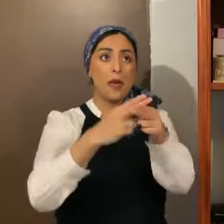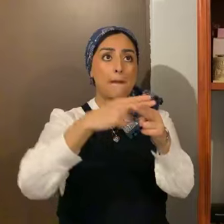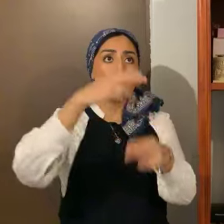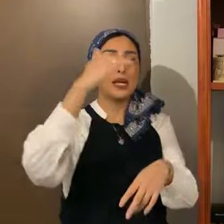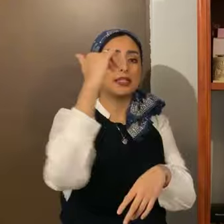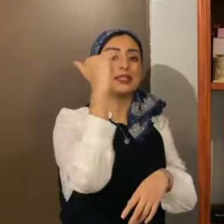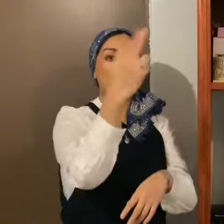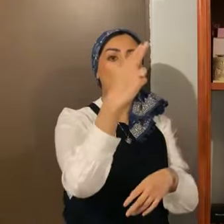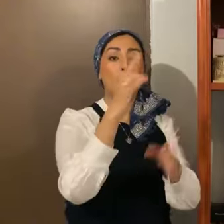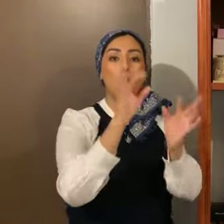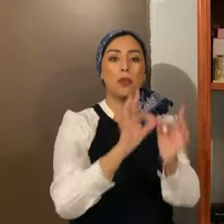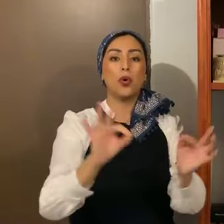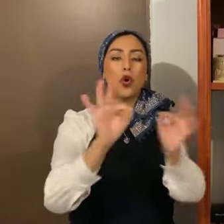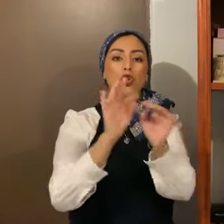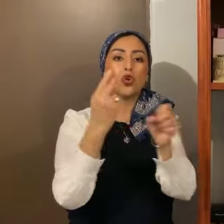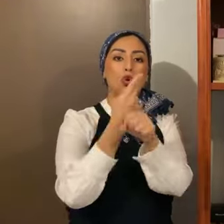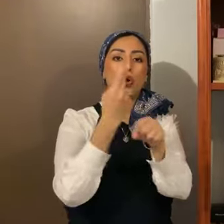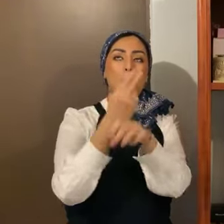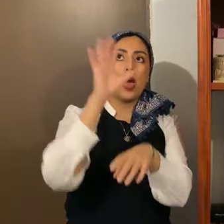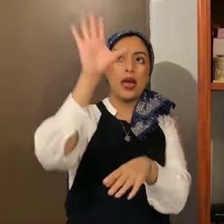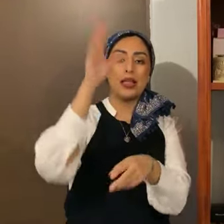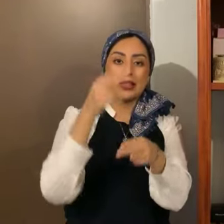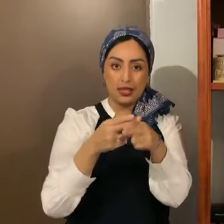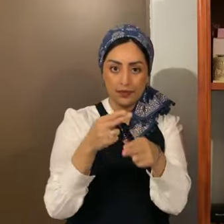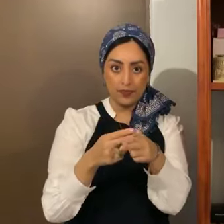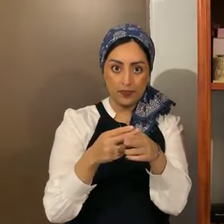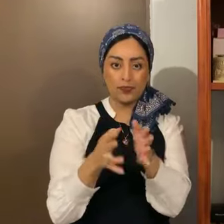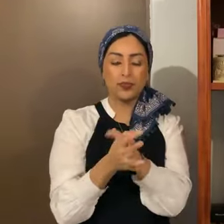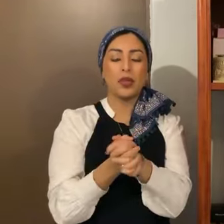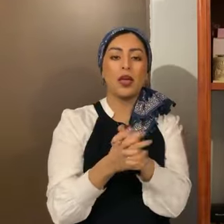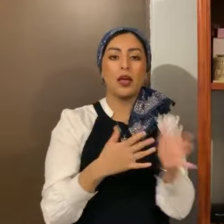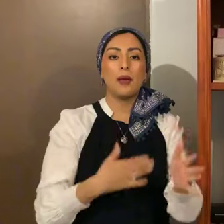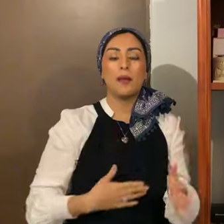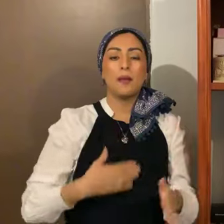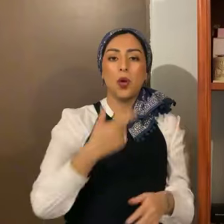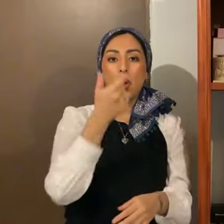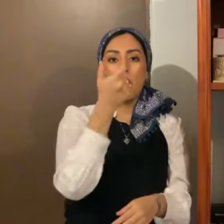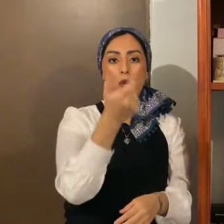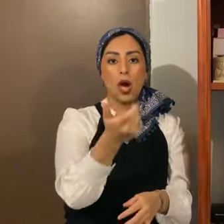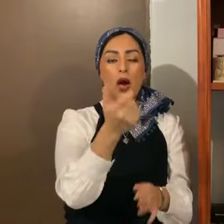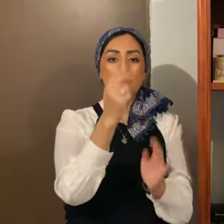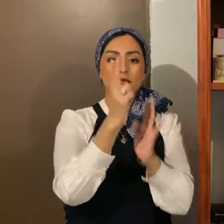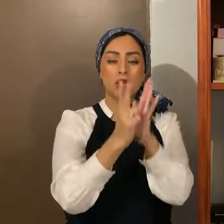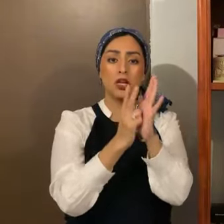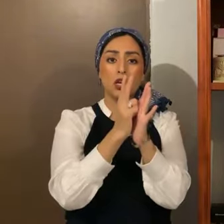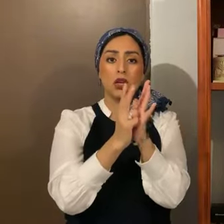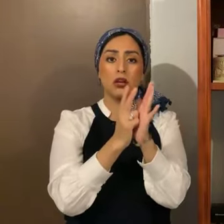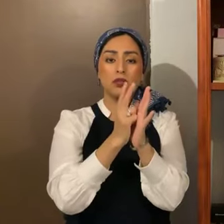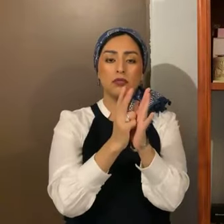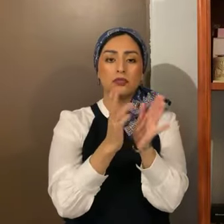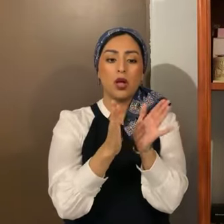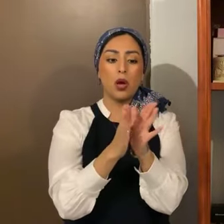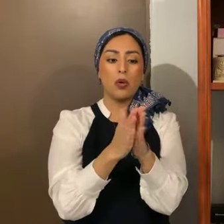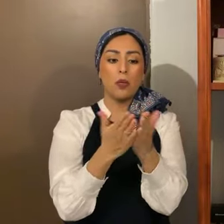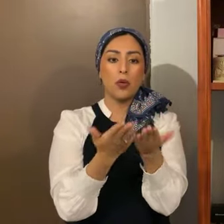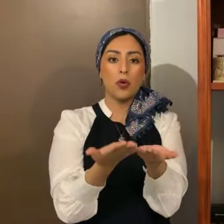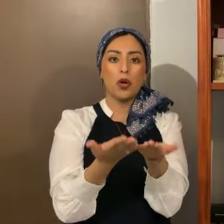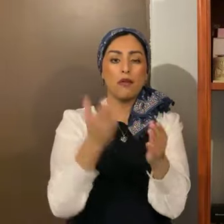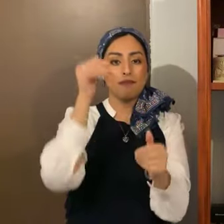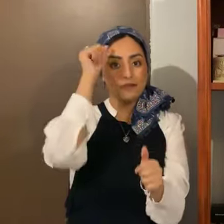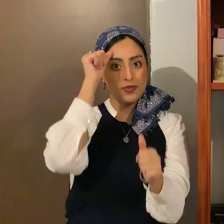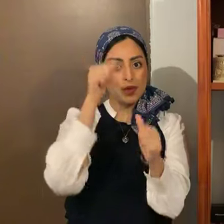bien, pero hay que mencionar el nombre. Para eso vean un video que le titulé Libro de